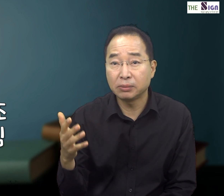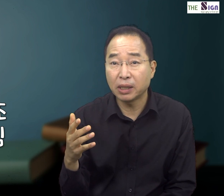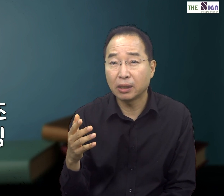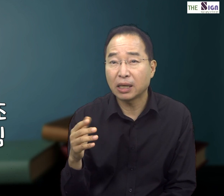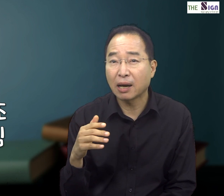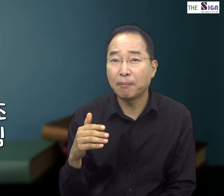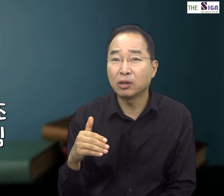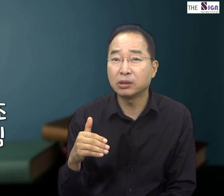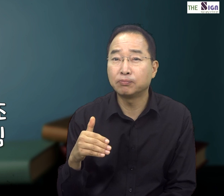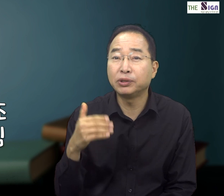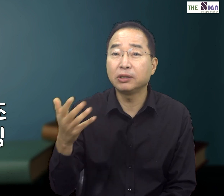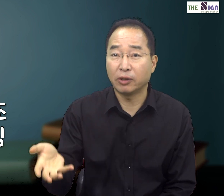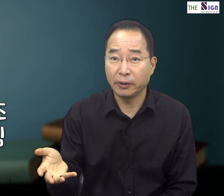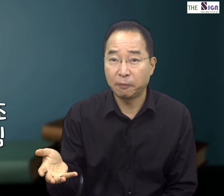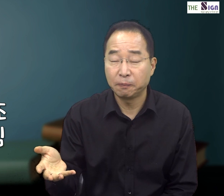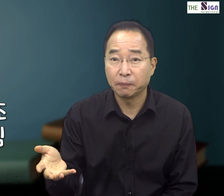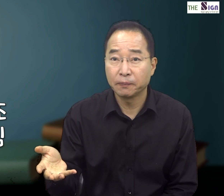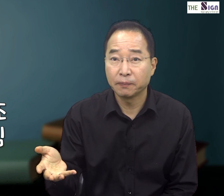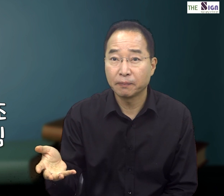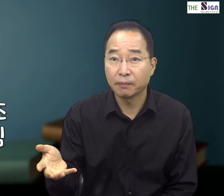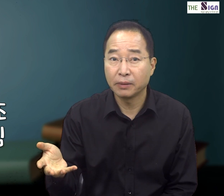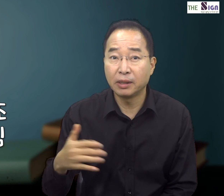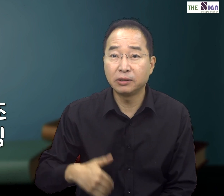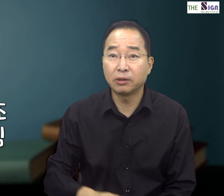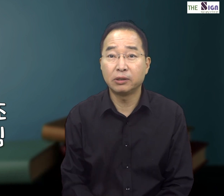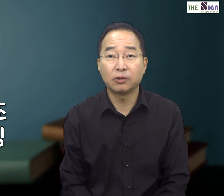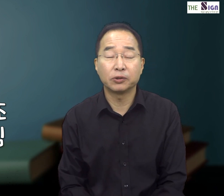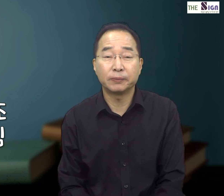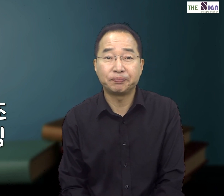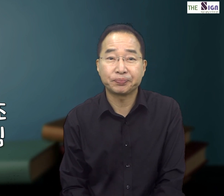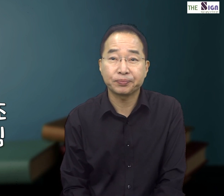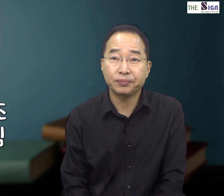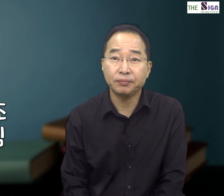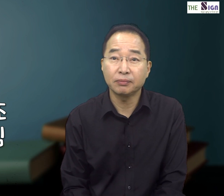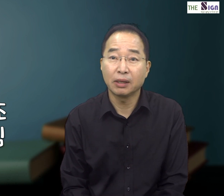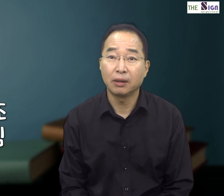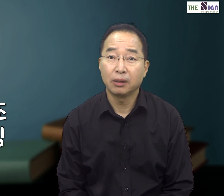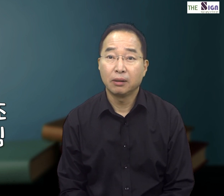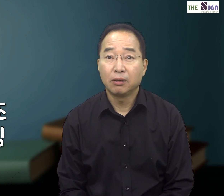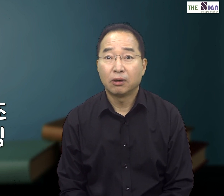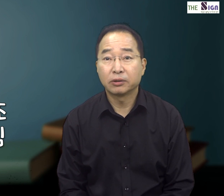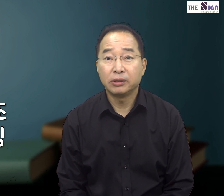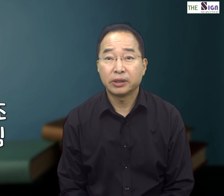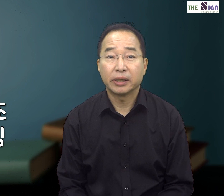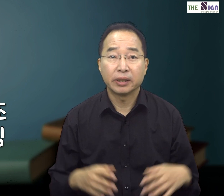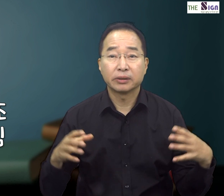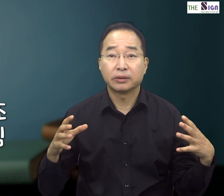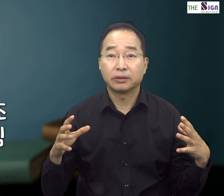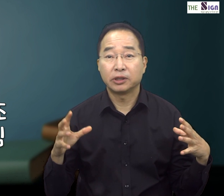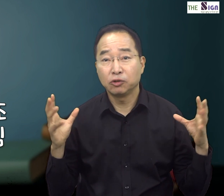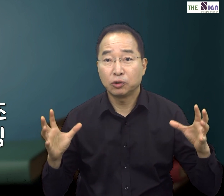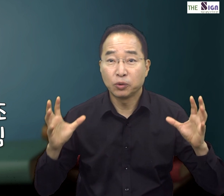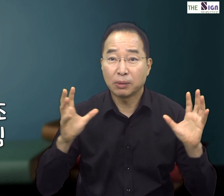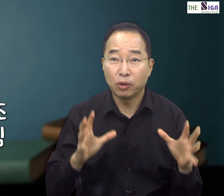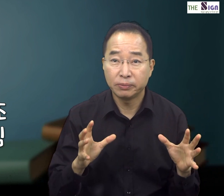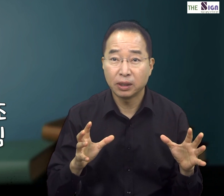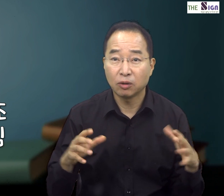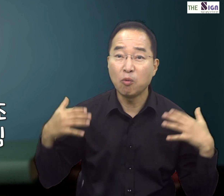아니라 약간 멋을 부린 거예요. 예를 들어 이런 거죠. 어떤 이제 그 친구들 동창 모임인데 너무